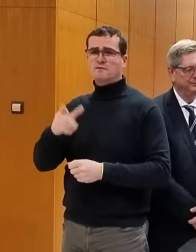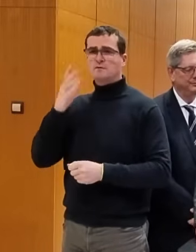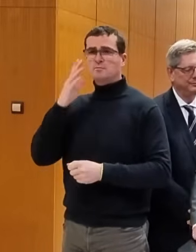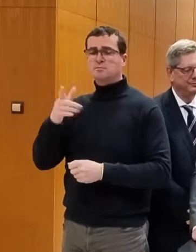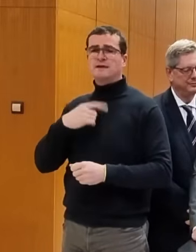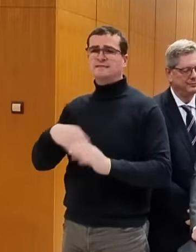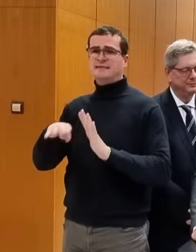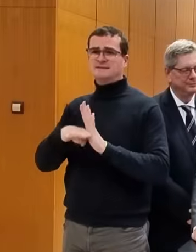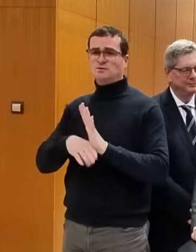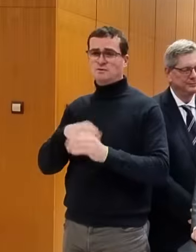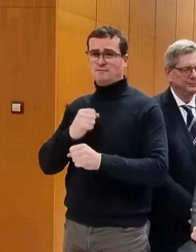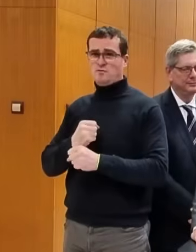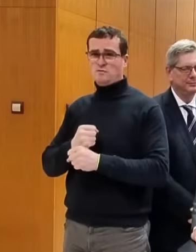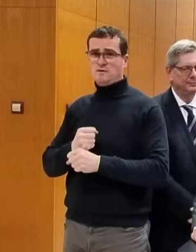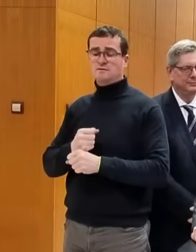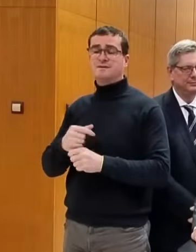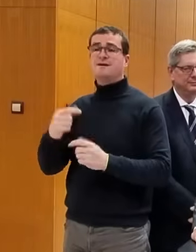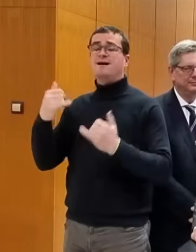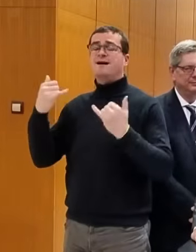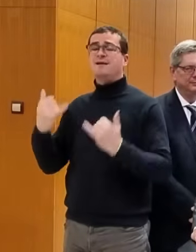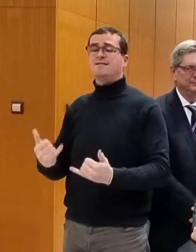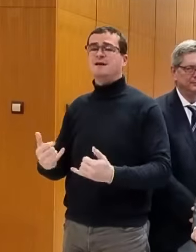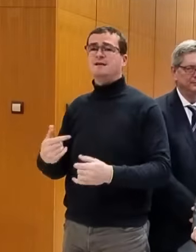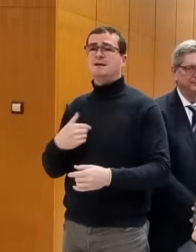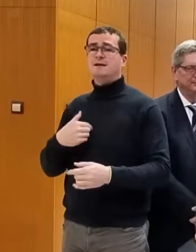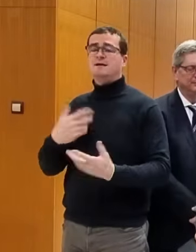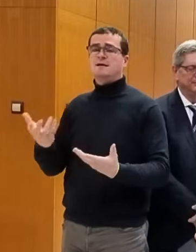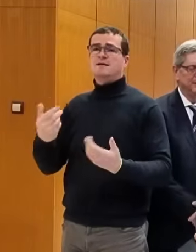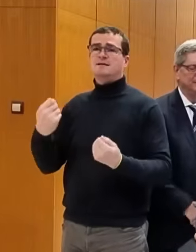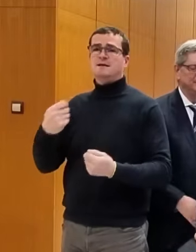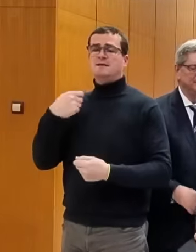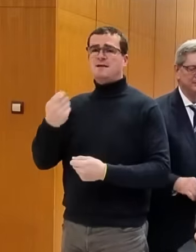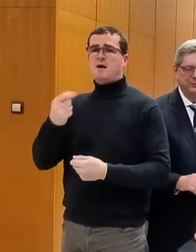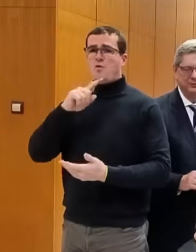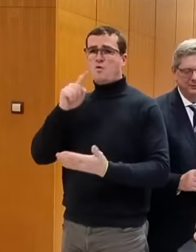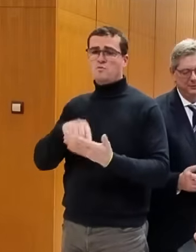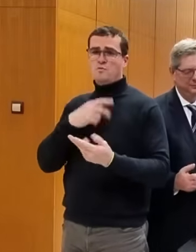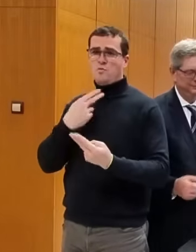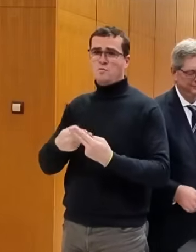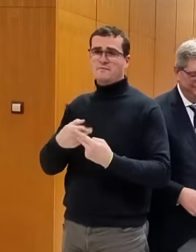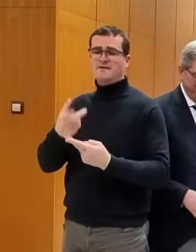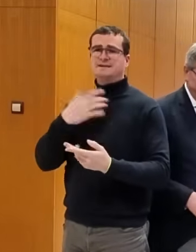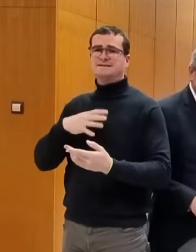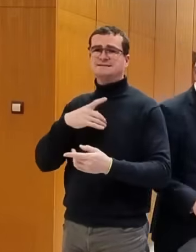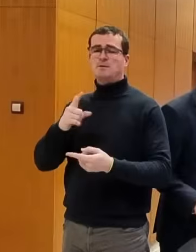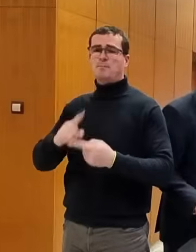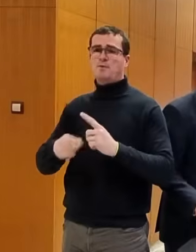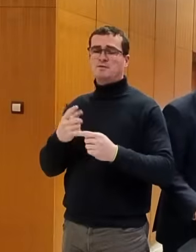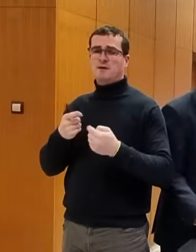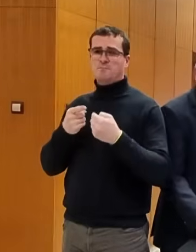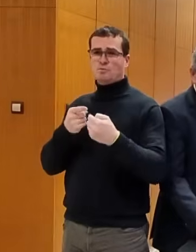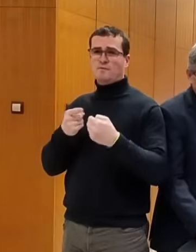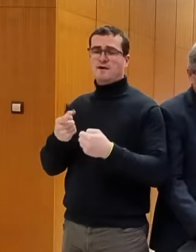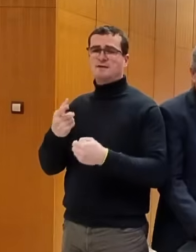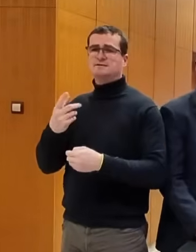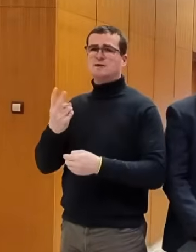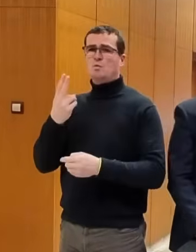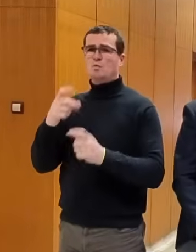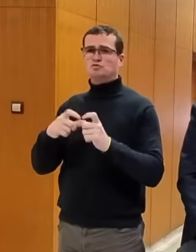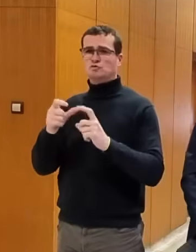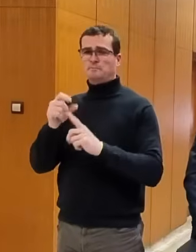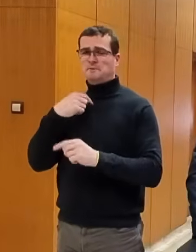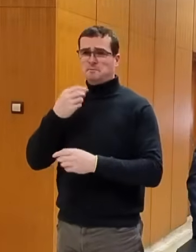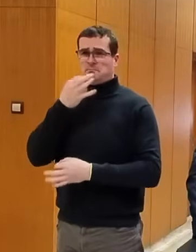buď budete tolerovať nezákonné konanie, a teraz, pán redaktor, buď kladiete otázku, ja vám budem odpovedať, bo keď chcete ako politicky bojovať za úspech, choďte to robiť niekde